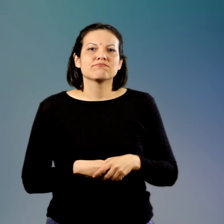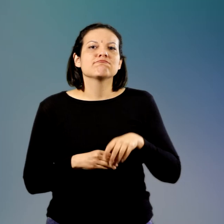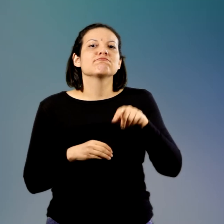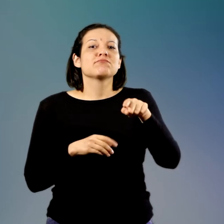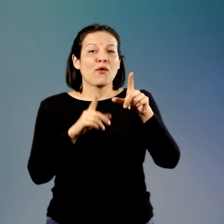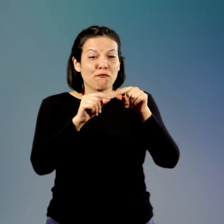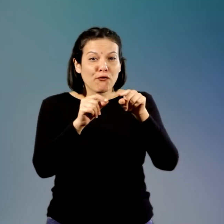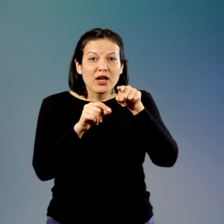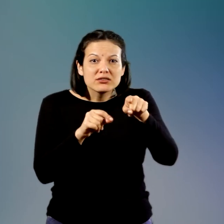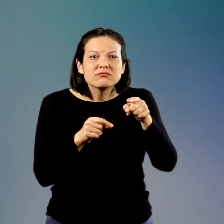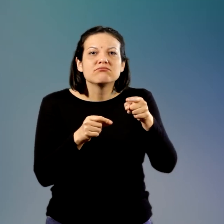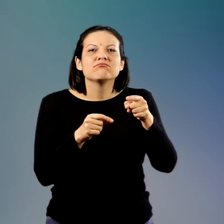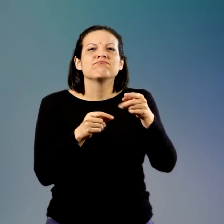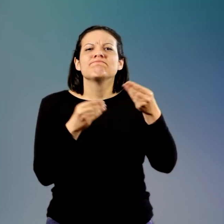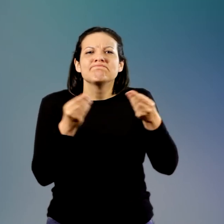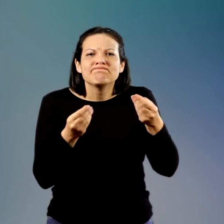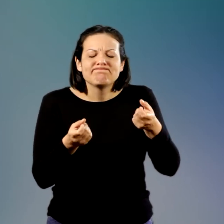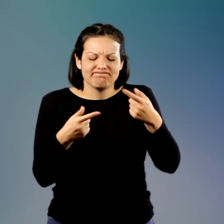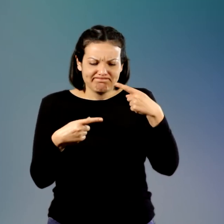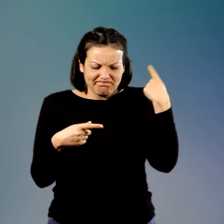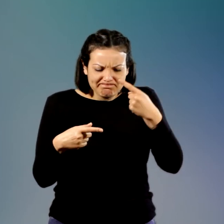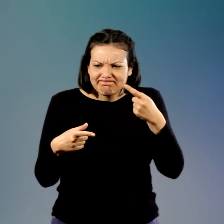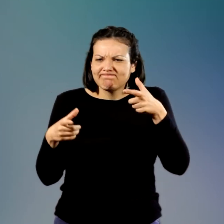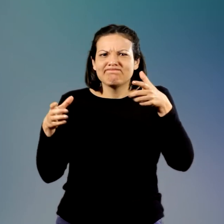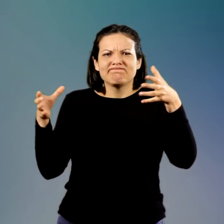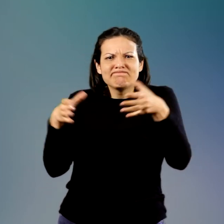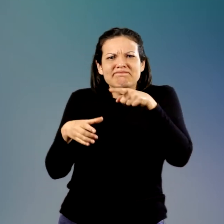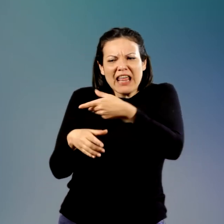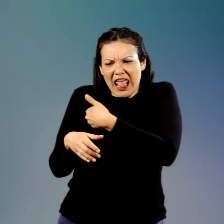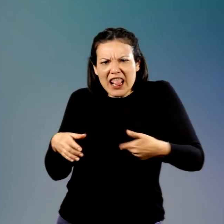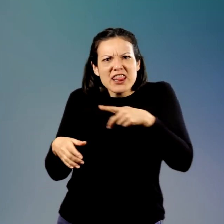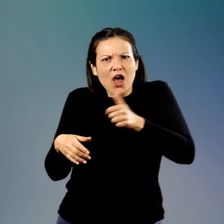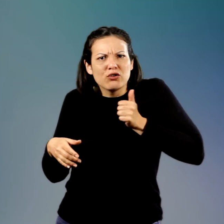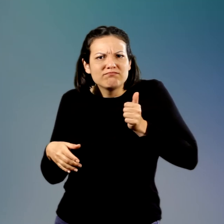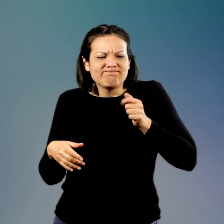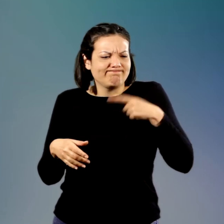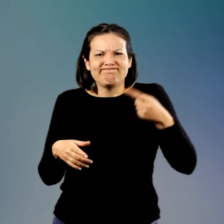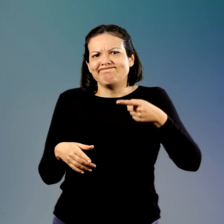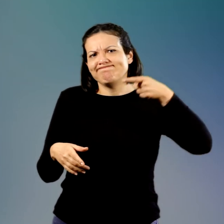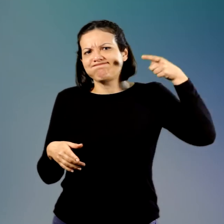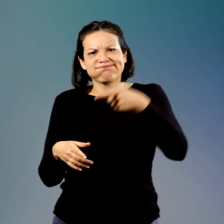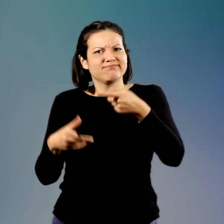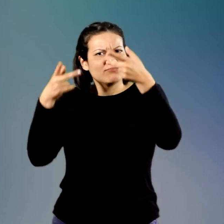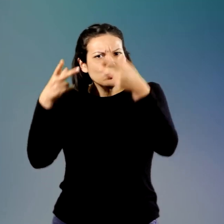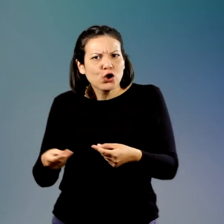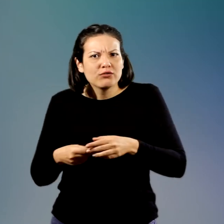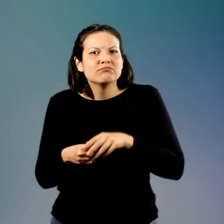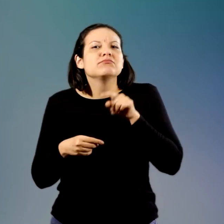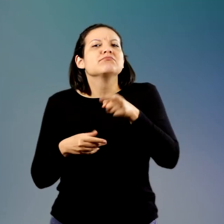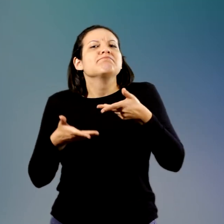esta fecha permite condenar al terrorismo de estado' y a la vez es una invitación a recordar